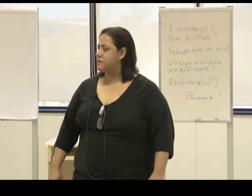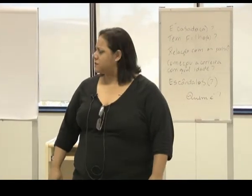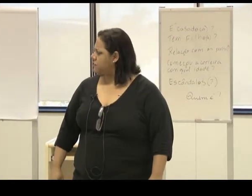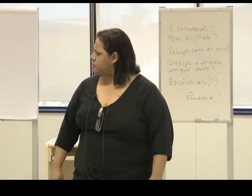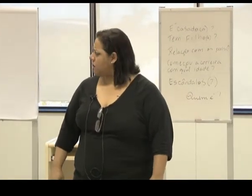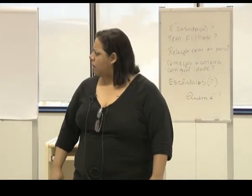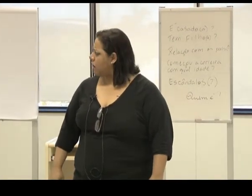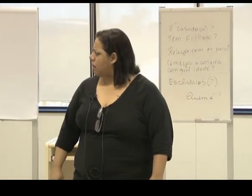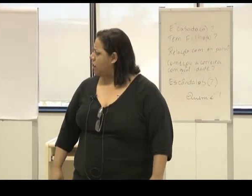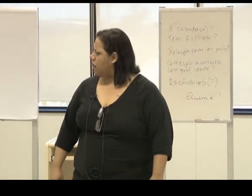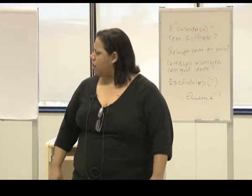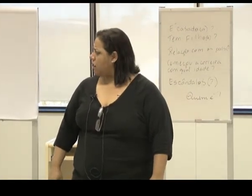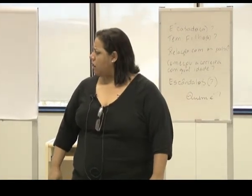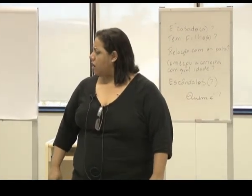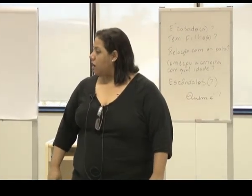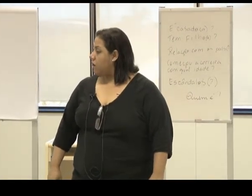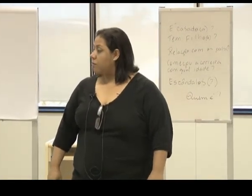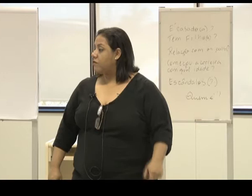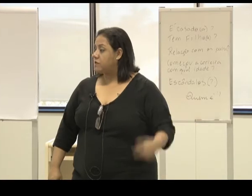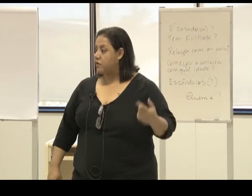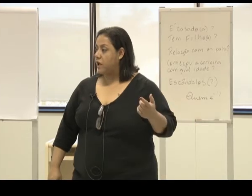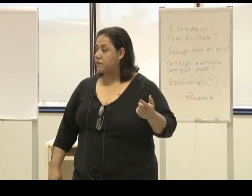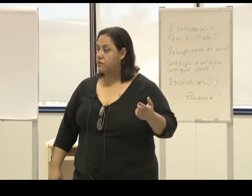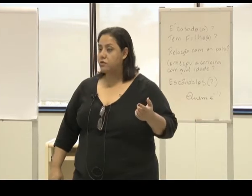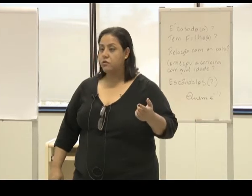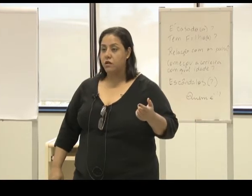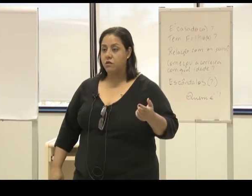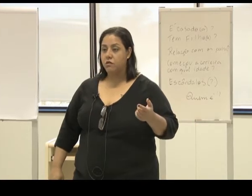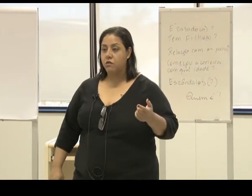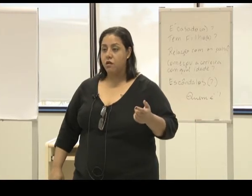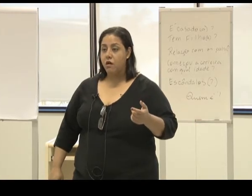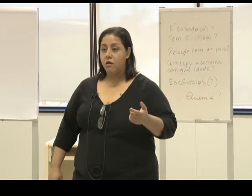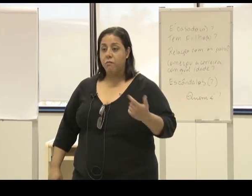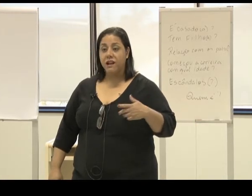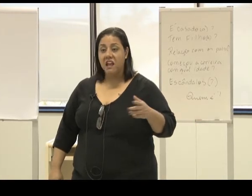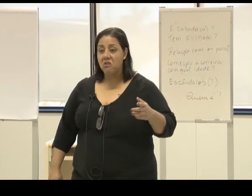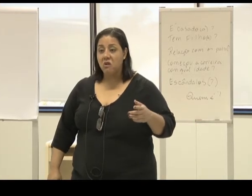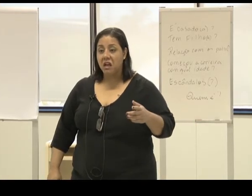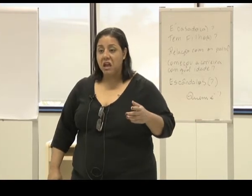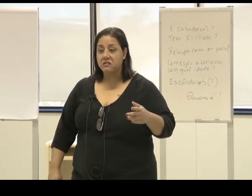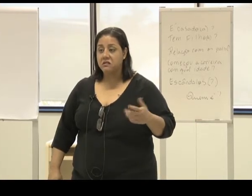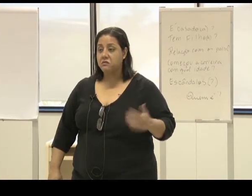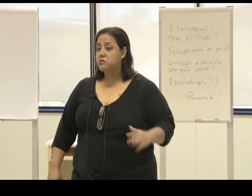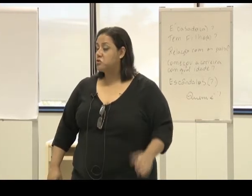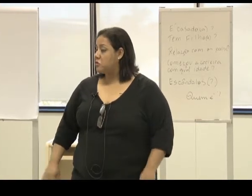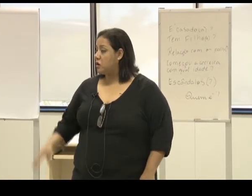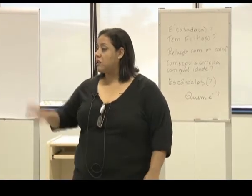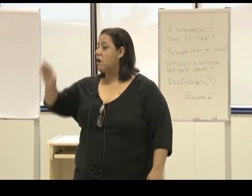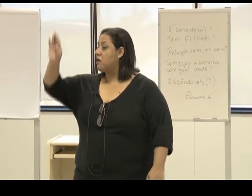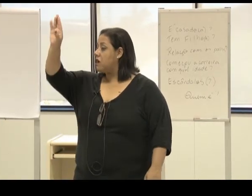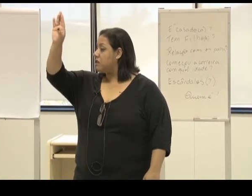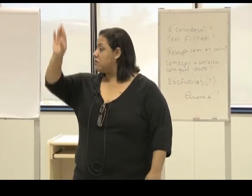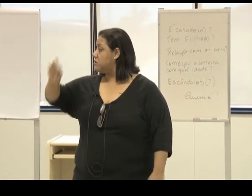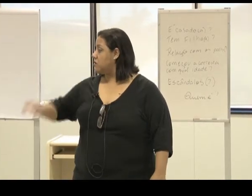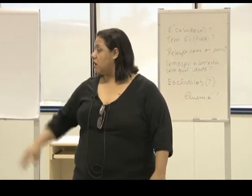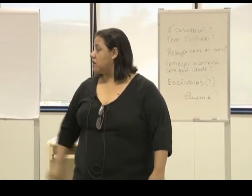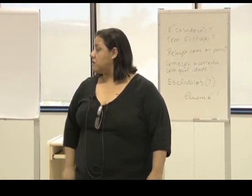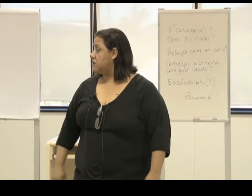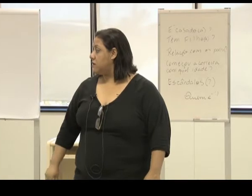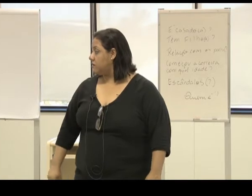assim, ó, porque vocês conhecem a estrutura. Para quem não conhece, juro que tem alguém andando de toga aqui em cima.